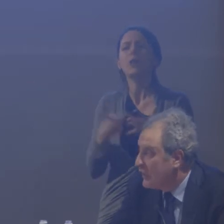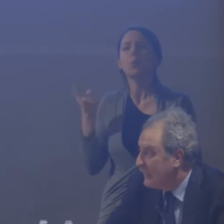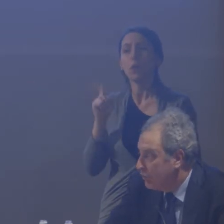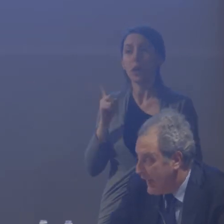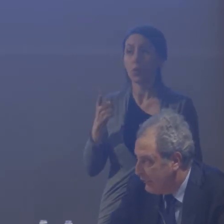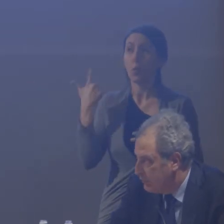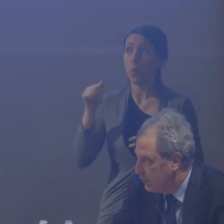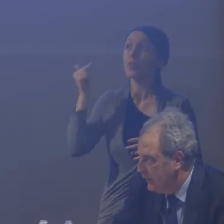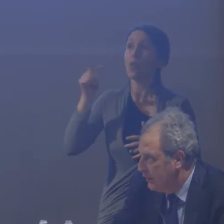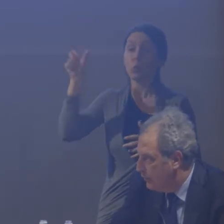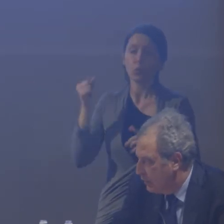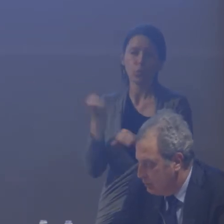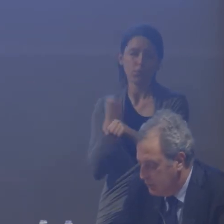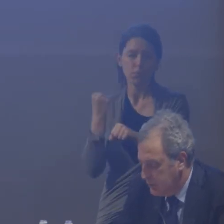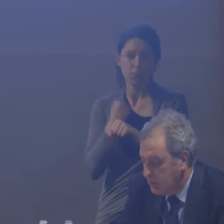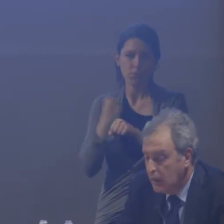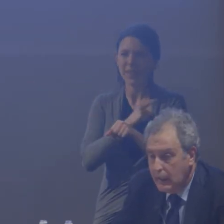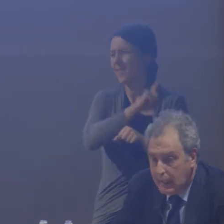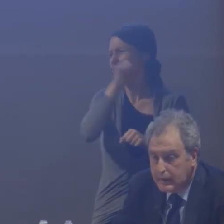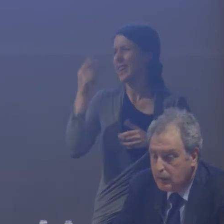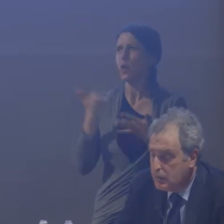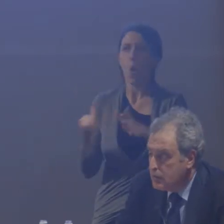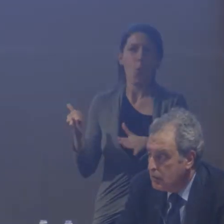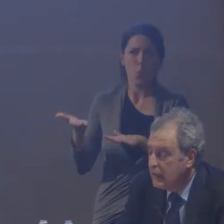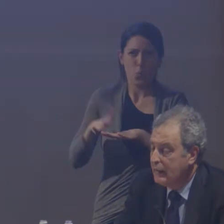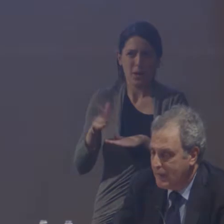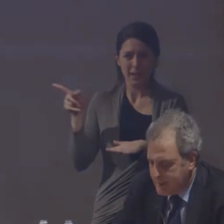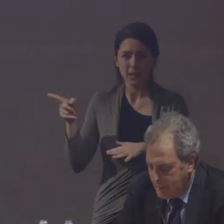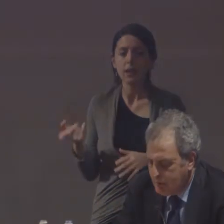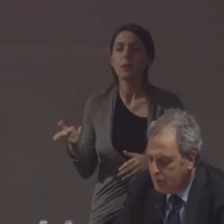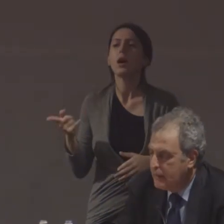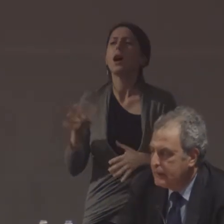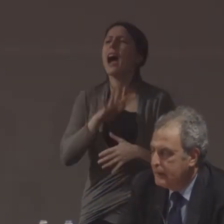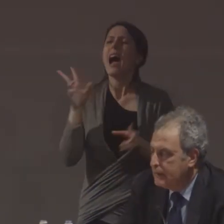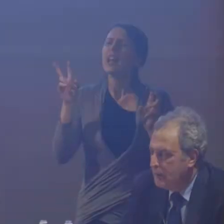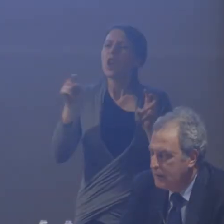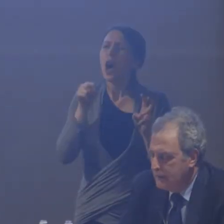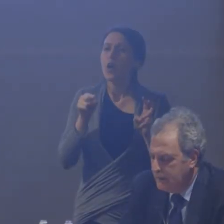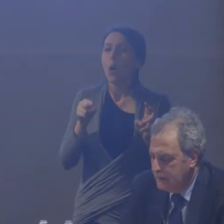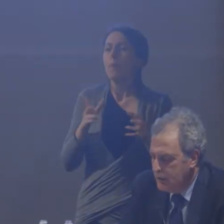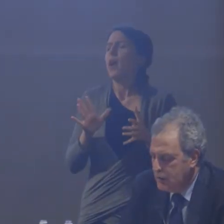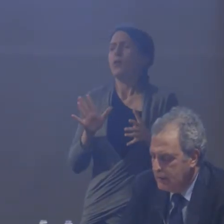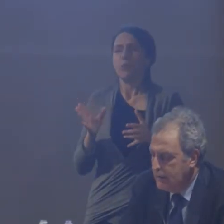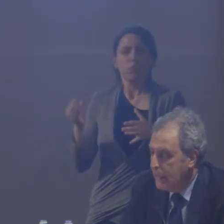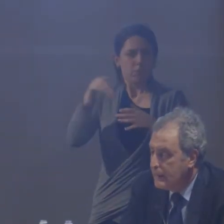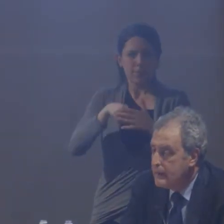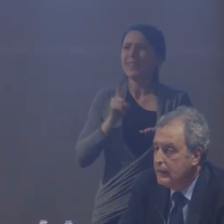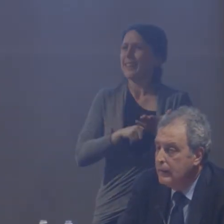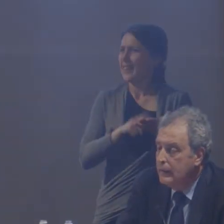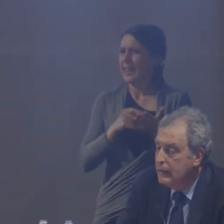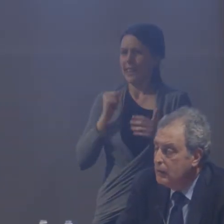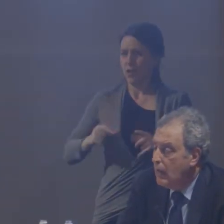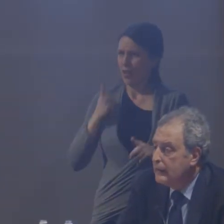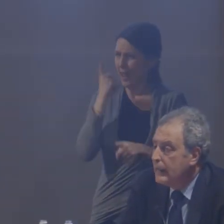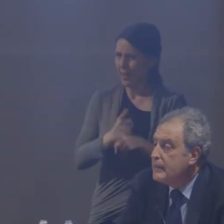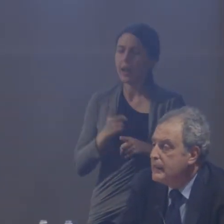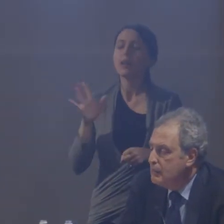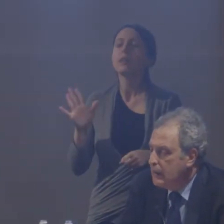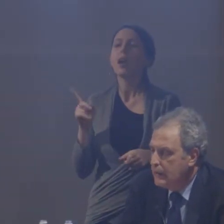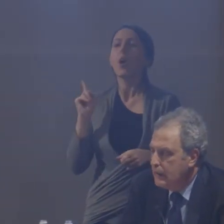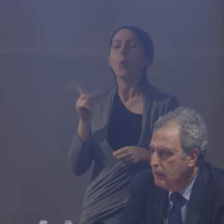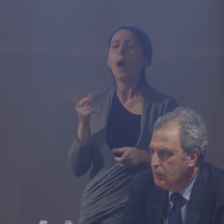Mauro ci ha lavorato fino all'ultimo. L'altra questione, che fa sempre parte del tema dei diritti di cittadinanza, riguarda